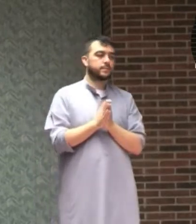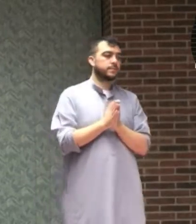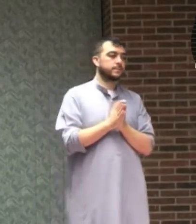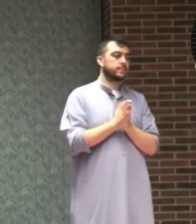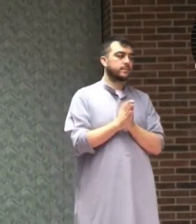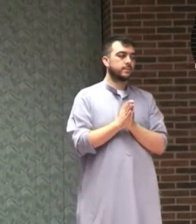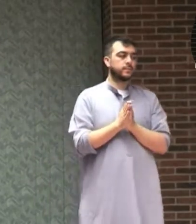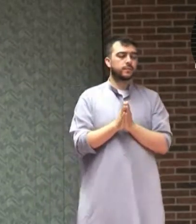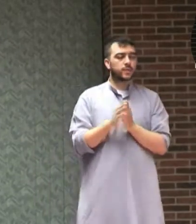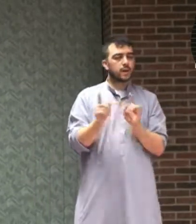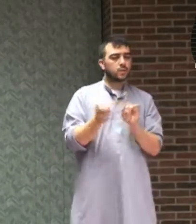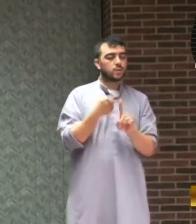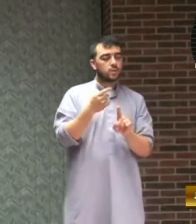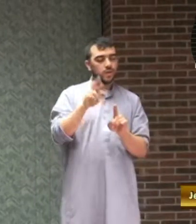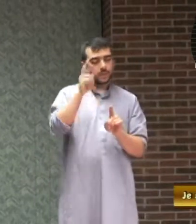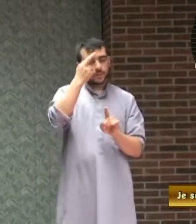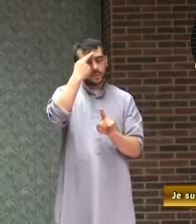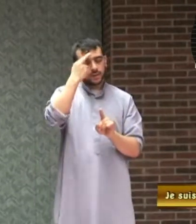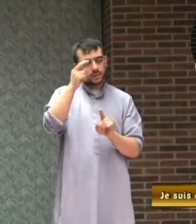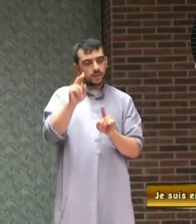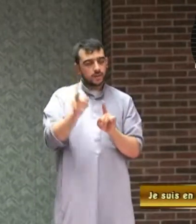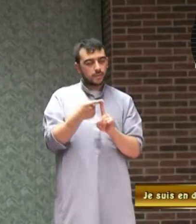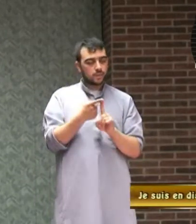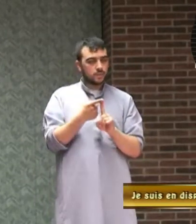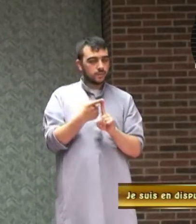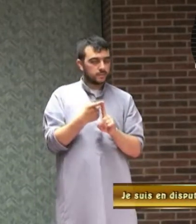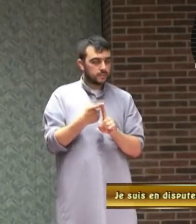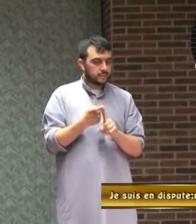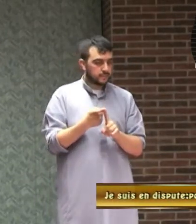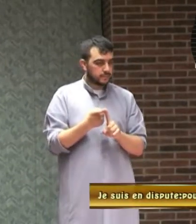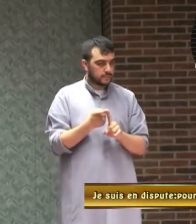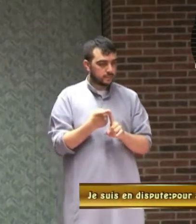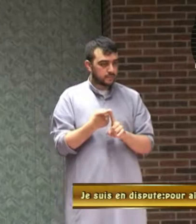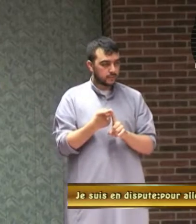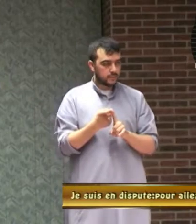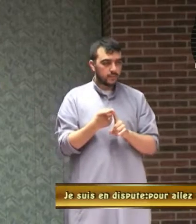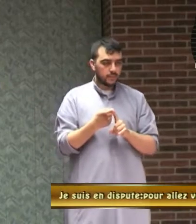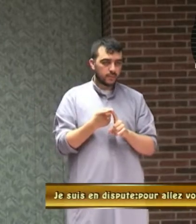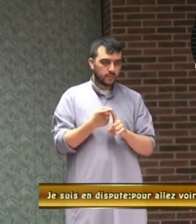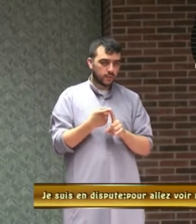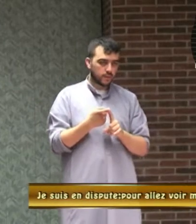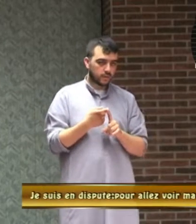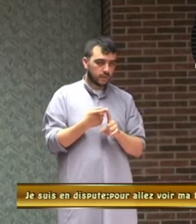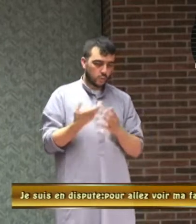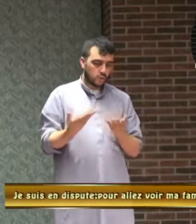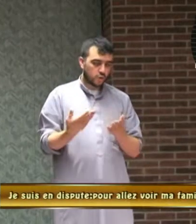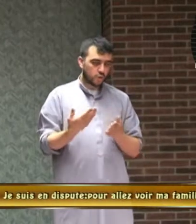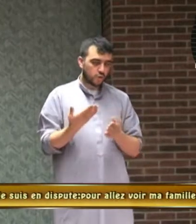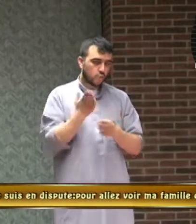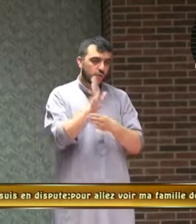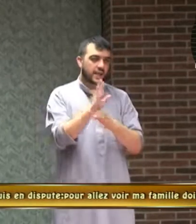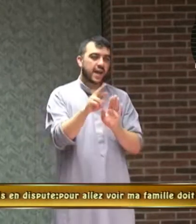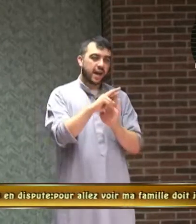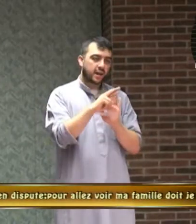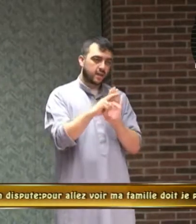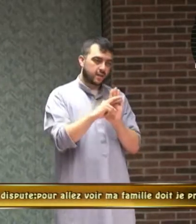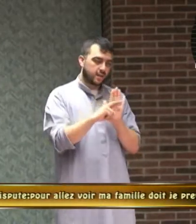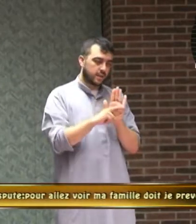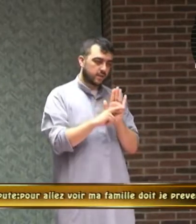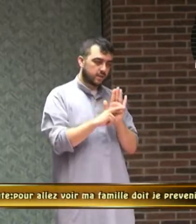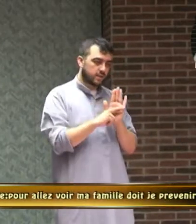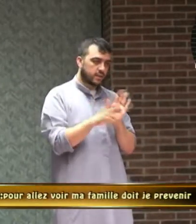Donc, je tiens à rappeler que on va fixer des bases et ensuite on va